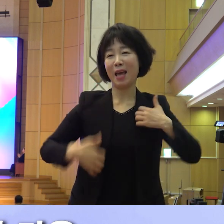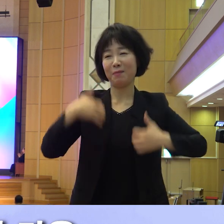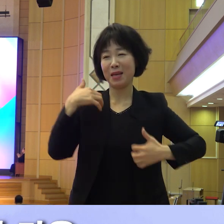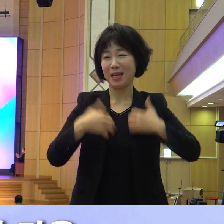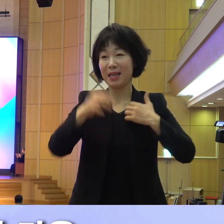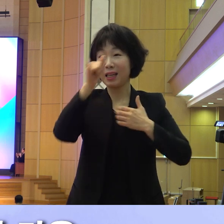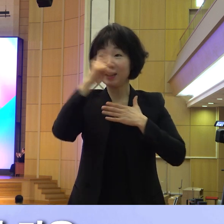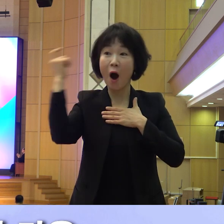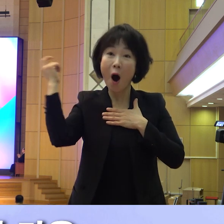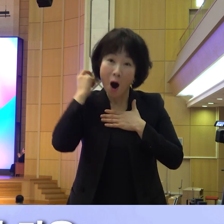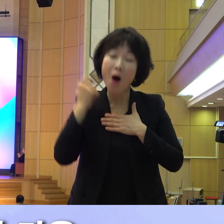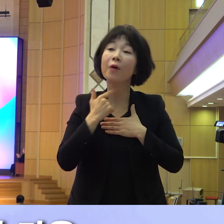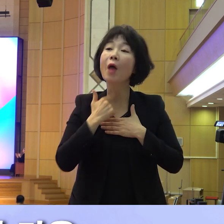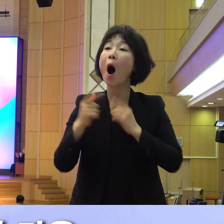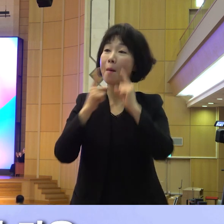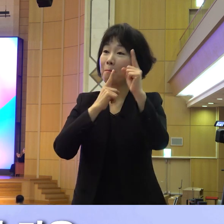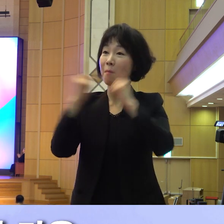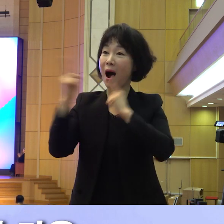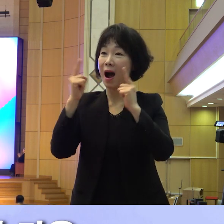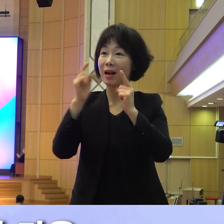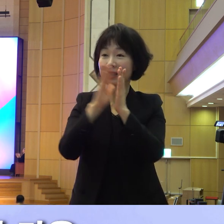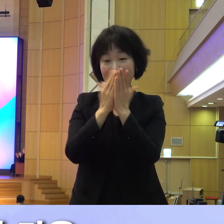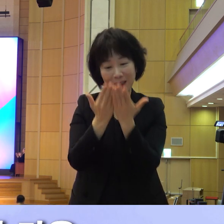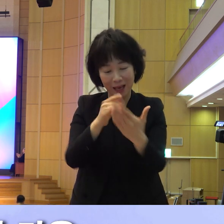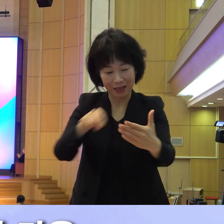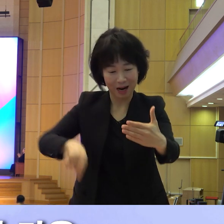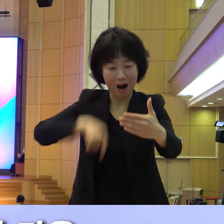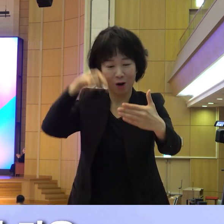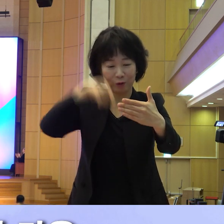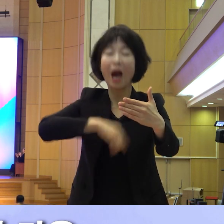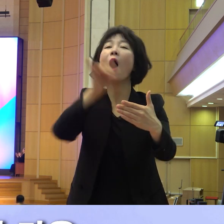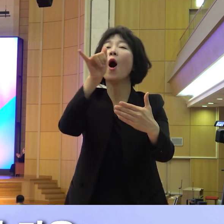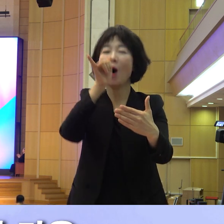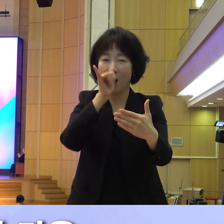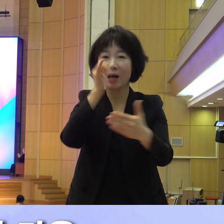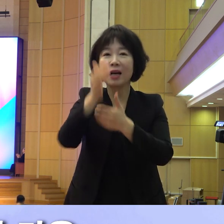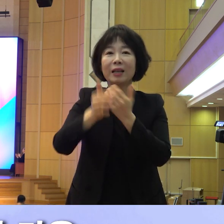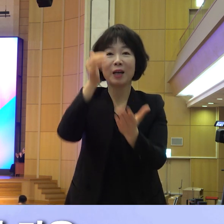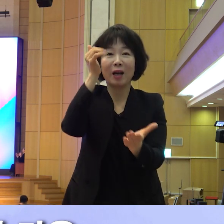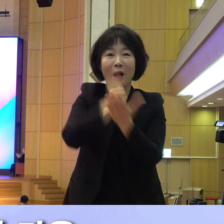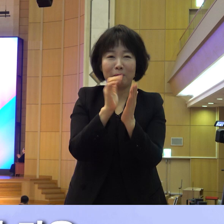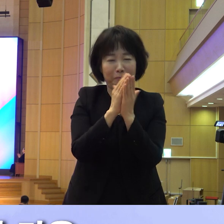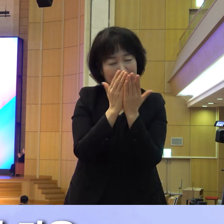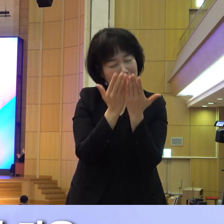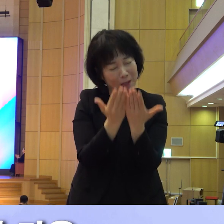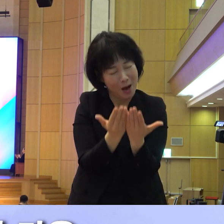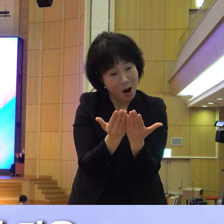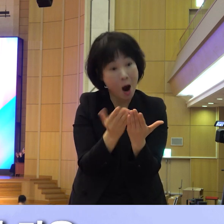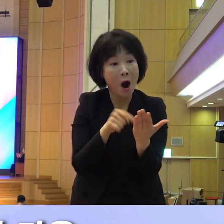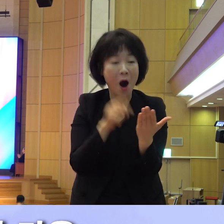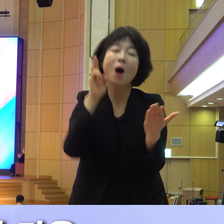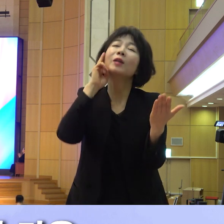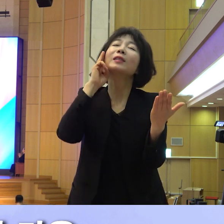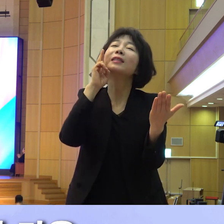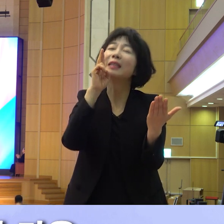들려주시던 재미있게 듣던 말 이 책 중에 있으니 이 성경심이